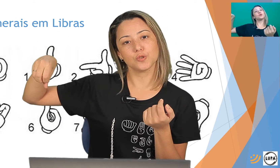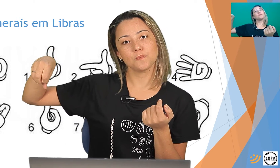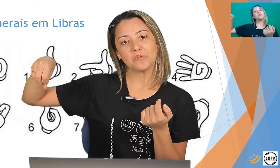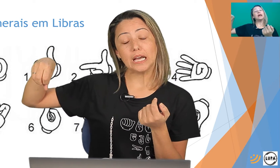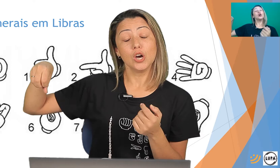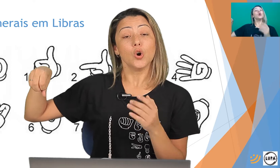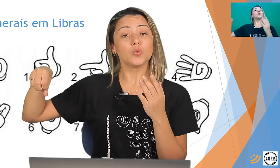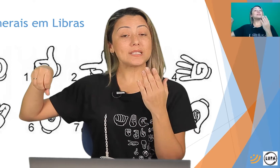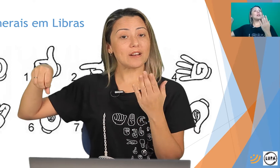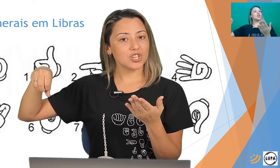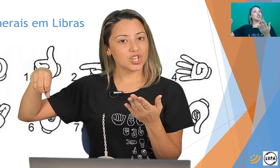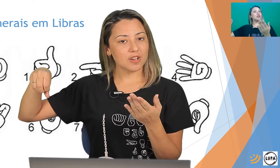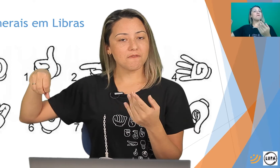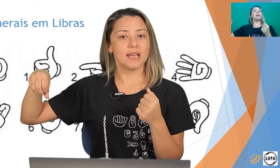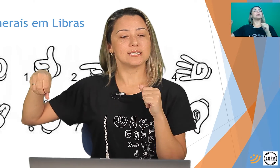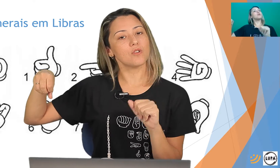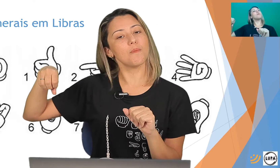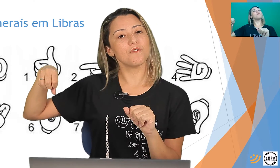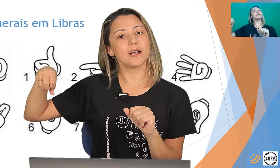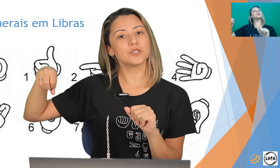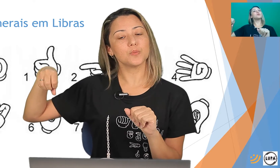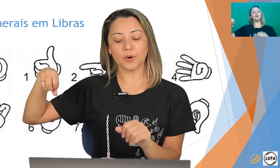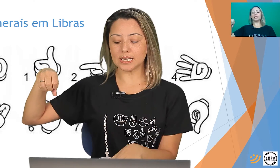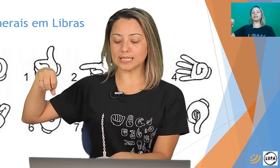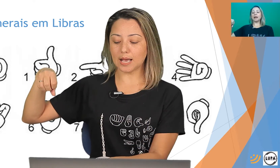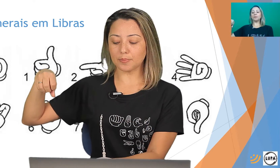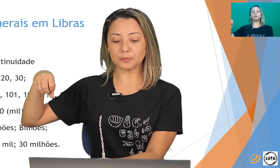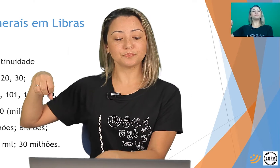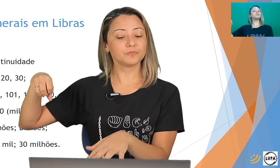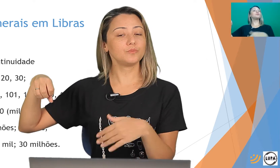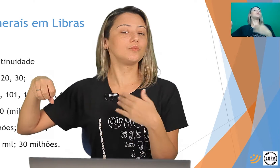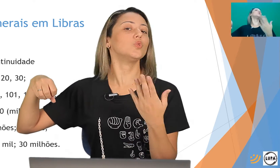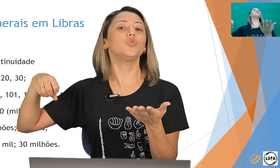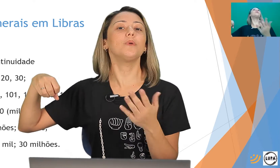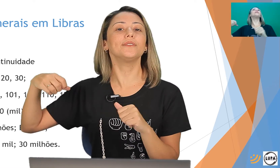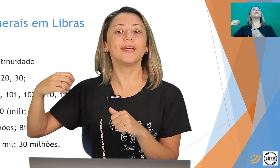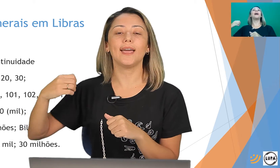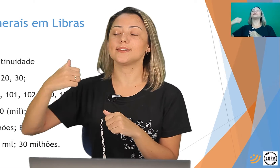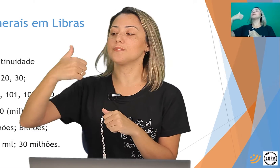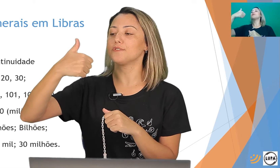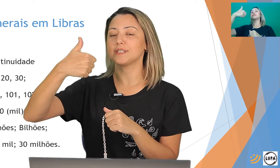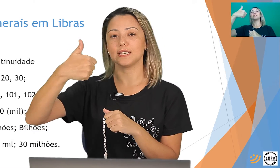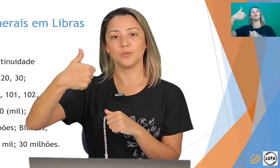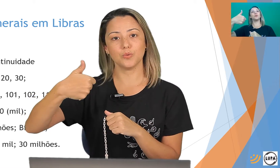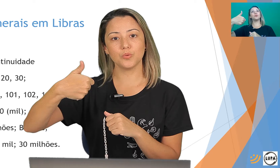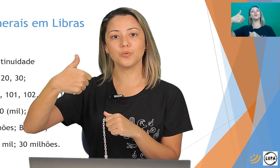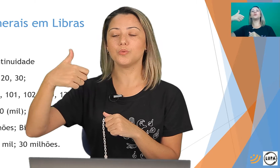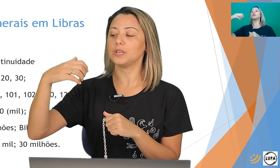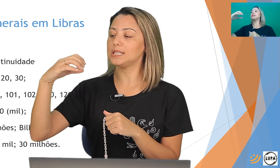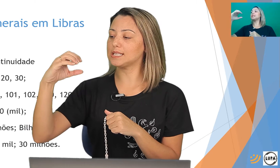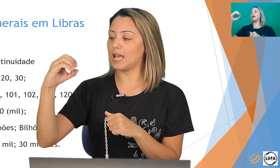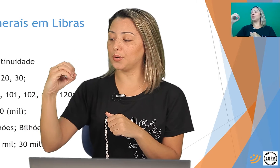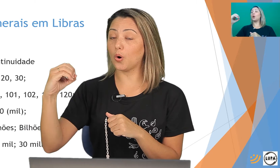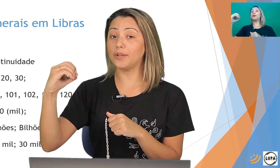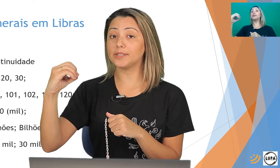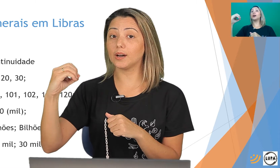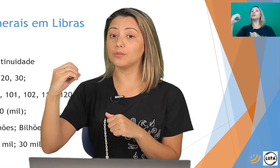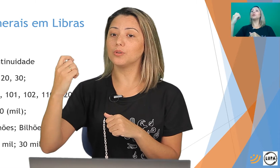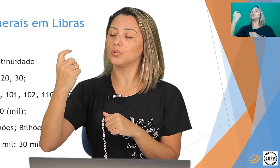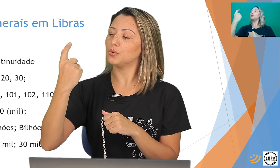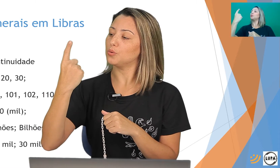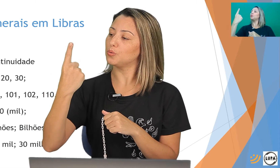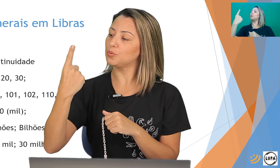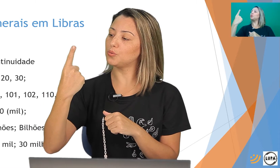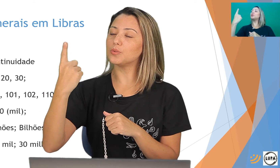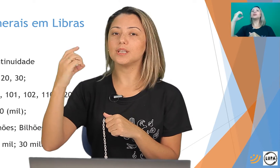pra baixo. O 0 a gente já fez. Então, como eu faço, por exemplo, o número 10? Eu vou fazer 1 e 0. Ou